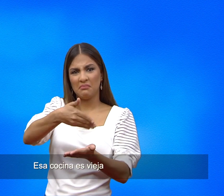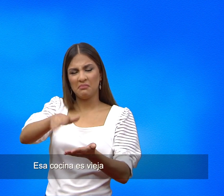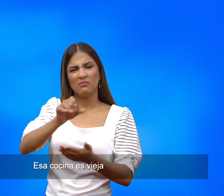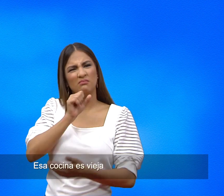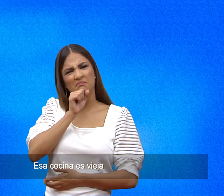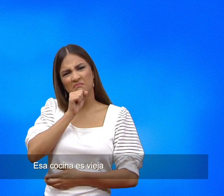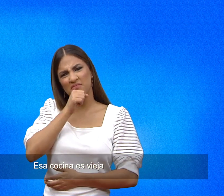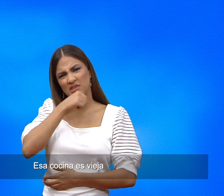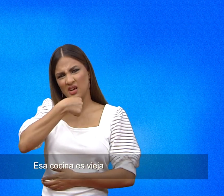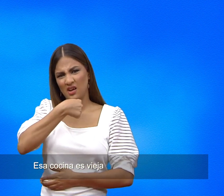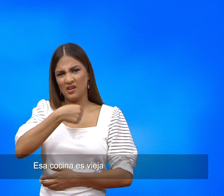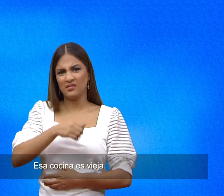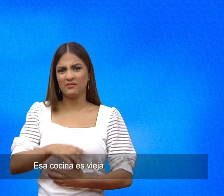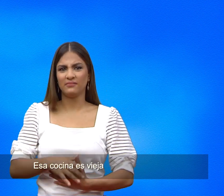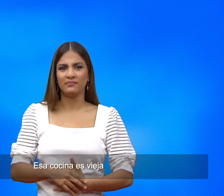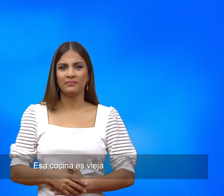esa cocina es vieja